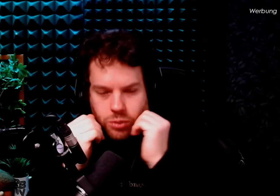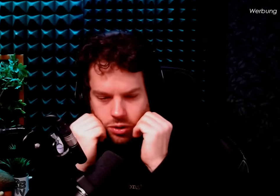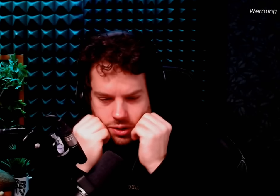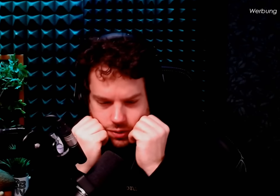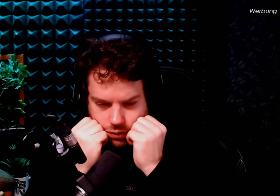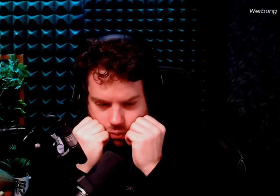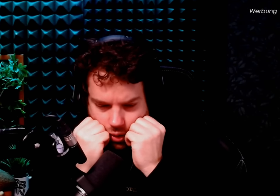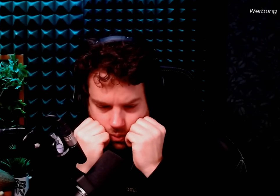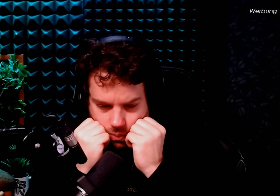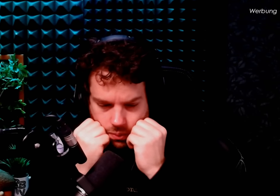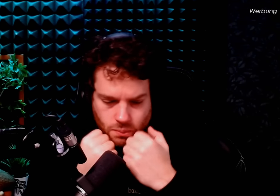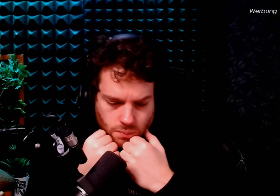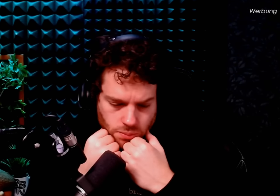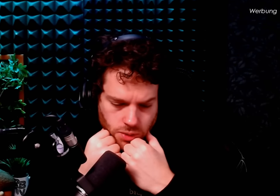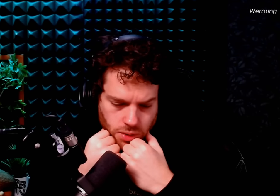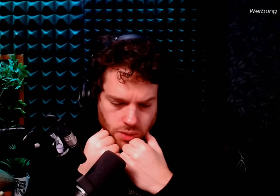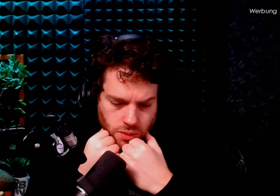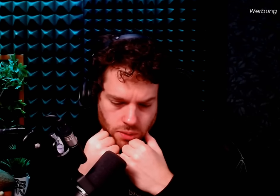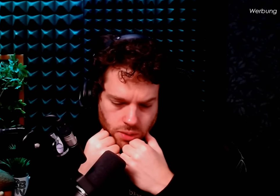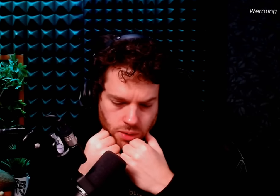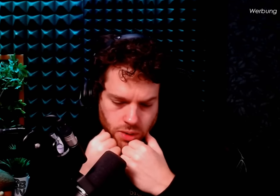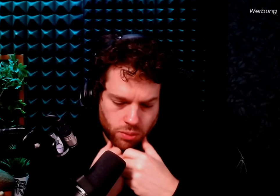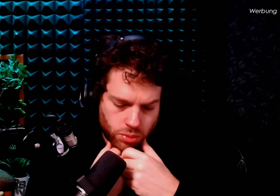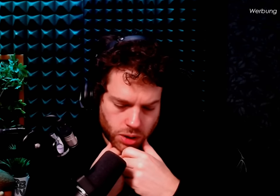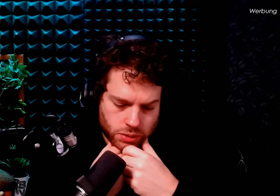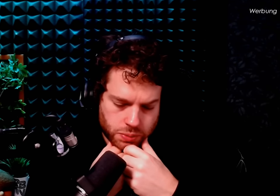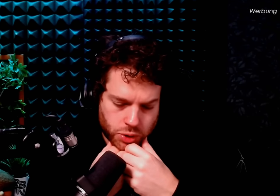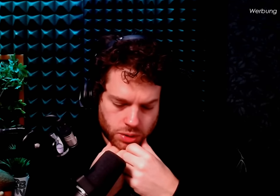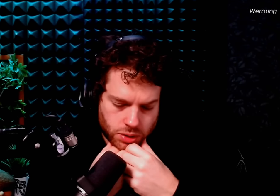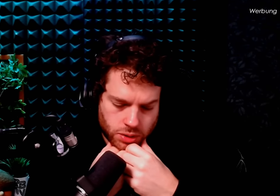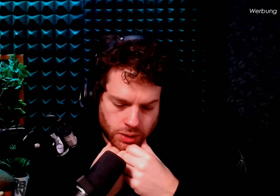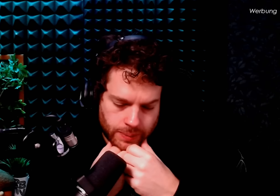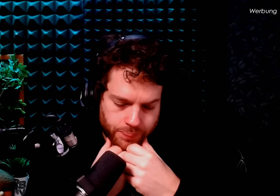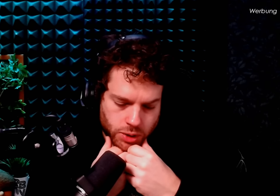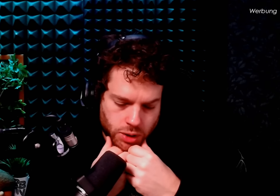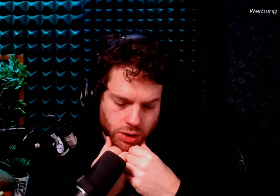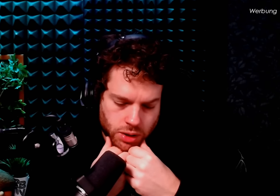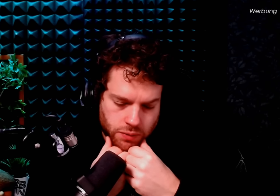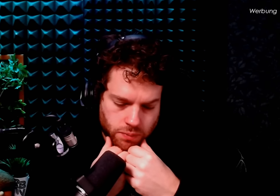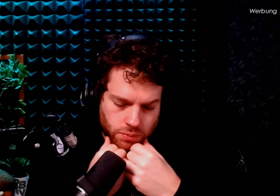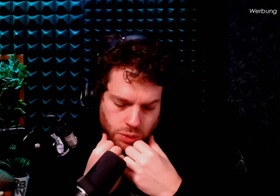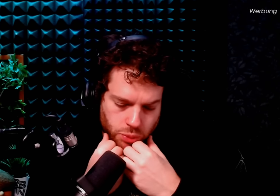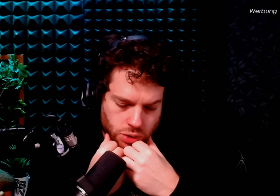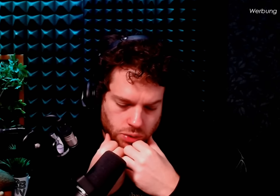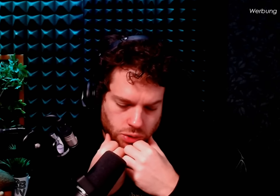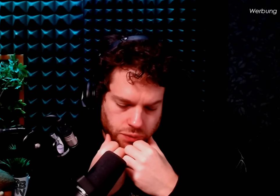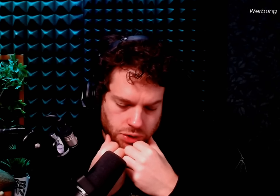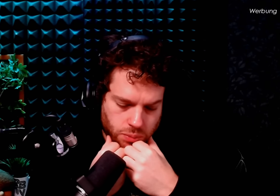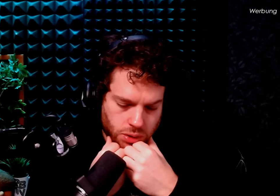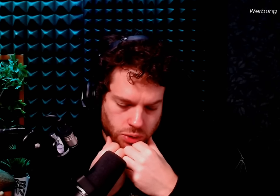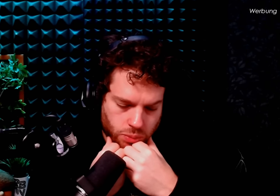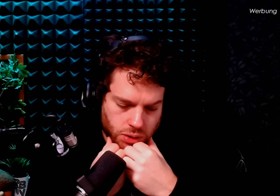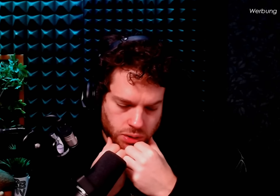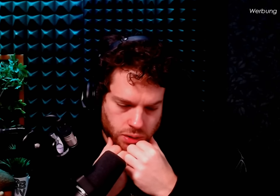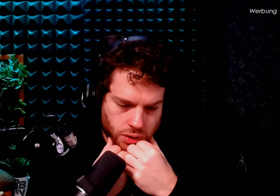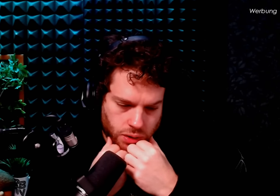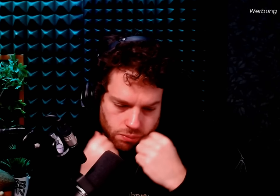Mohn ist so... Nee, das möchte ich... Nee, ich gehe dann... Ich möchte dann doch wieder mich nochmal hinlegen.